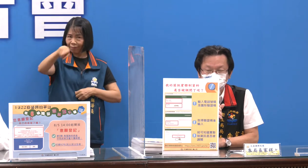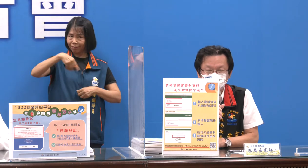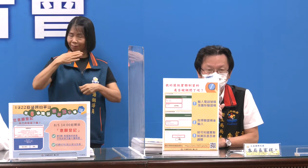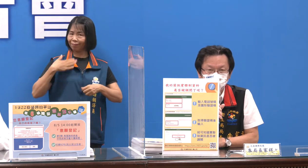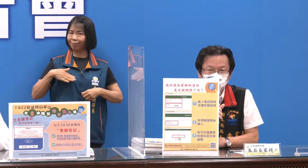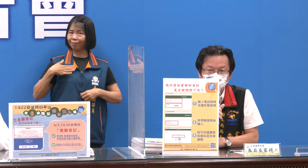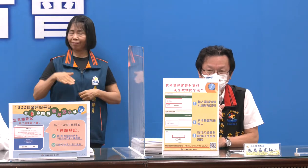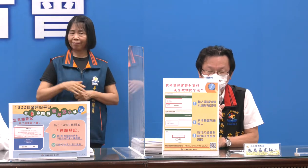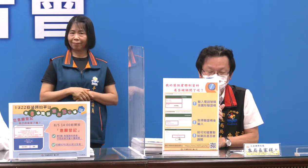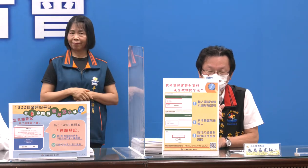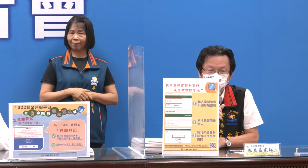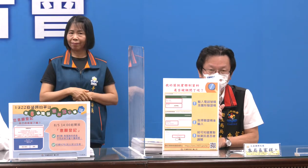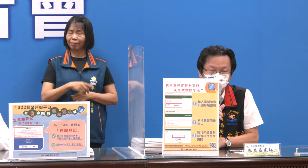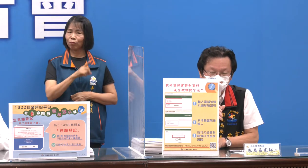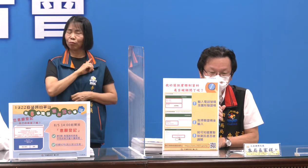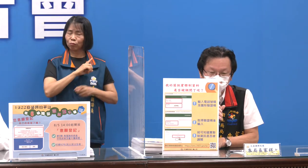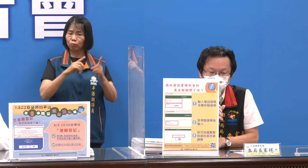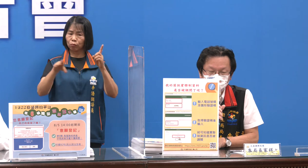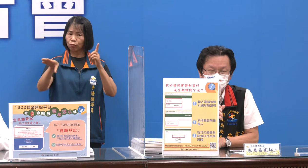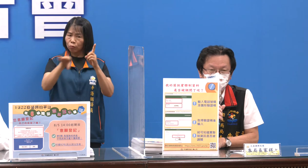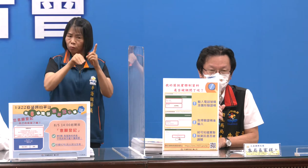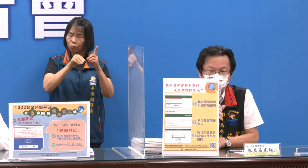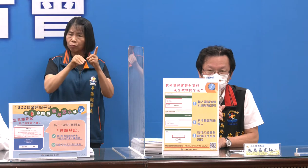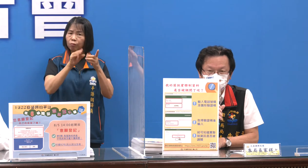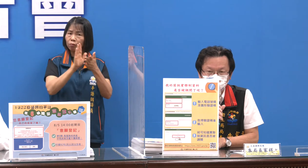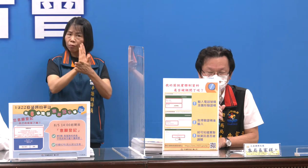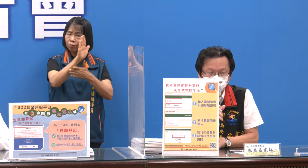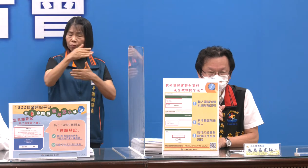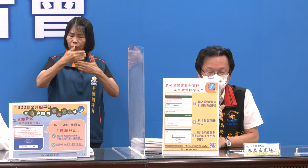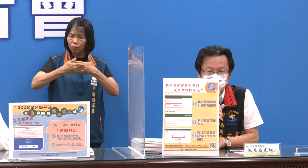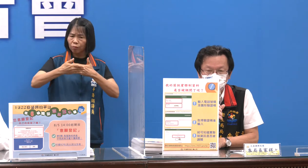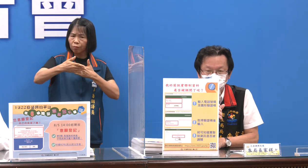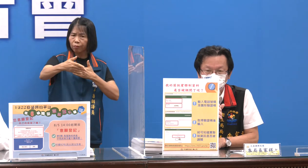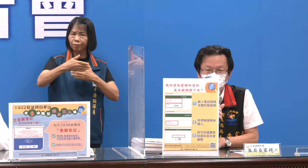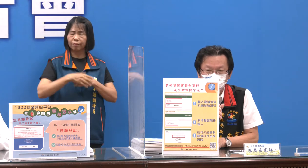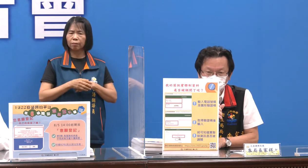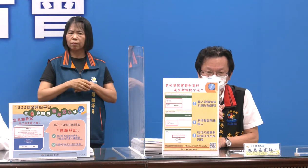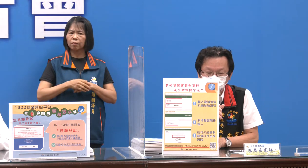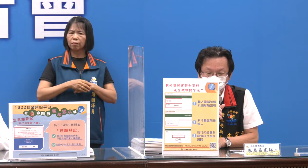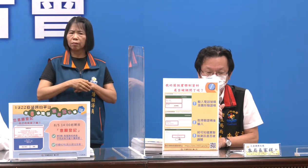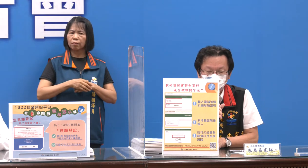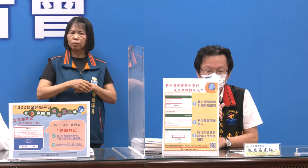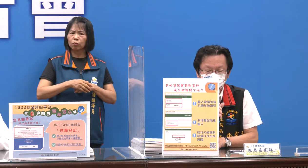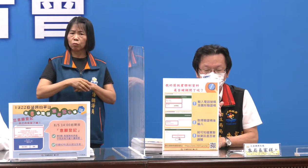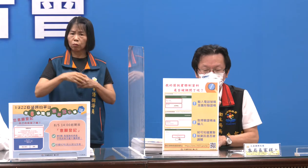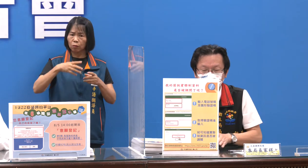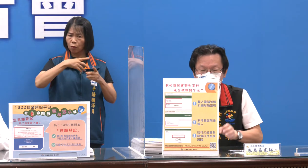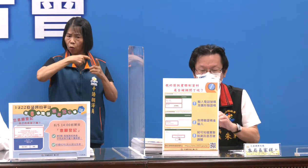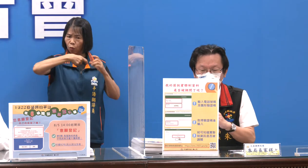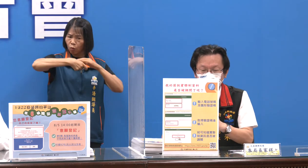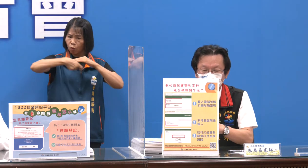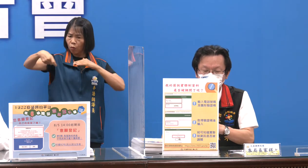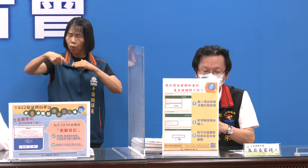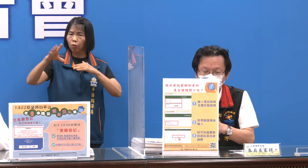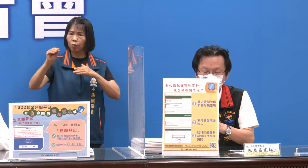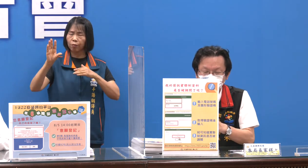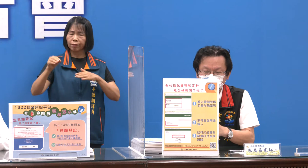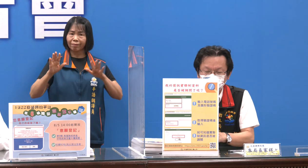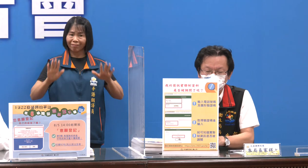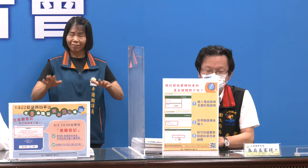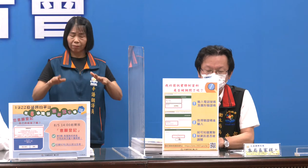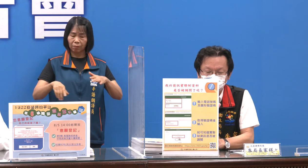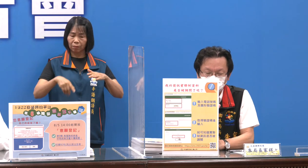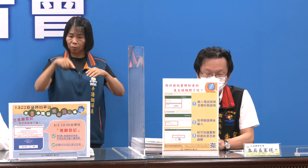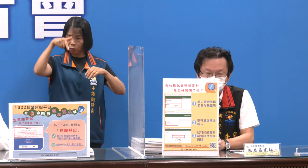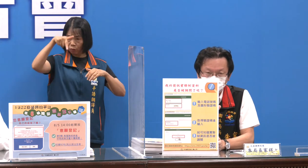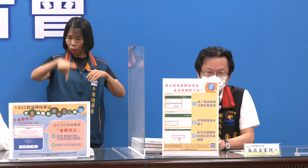的那个十连制的过程中这个路径有没有被调阅，所以你可以扫我们在最下